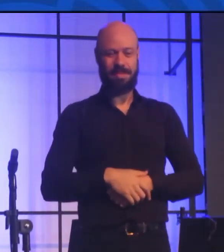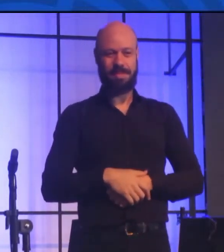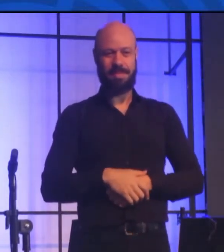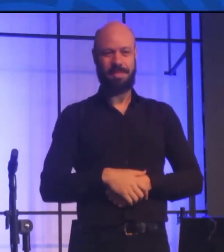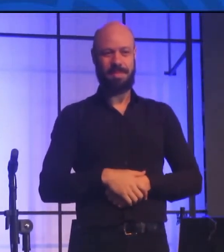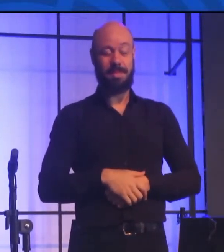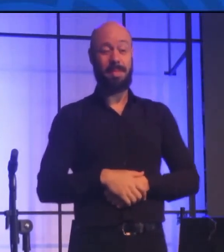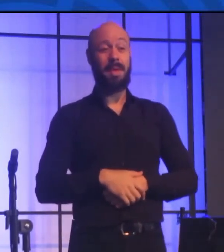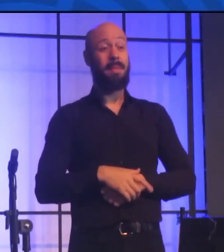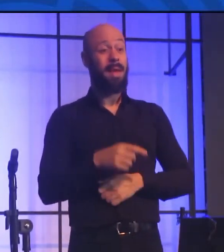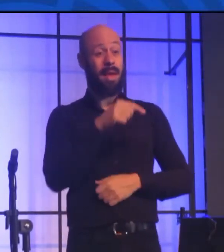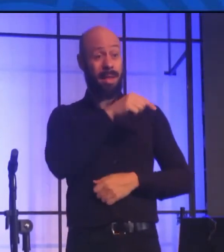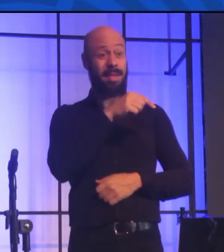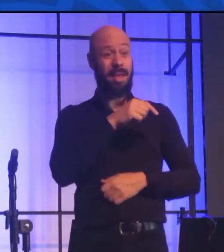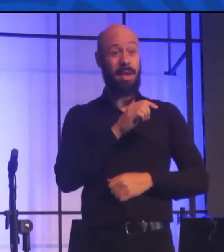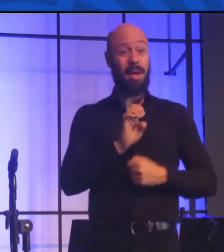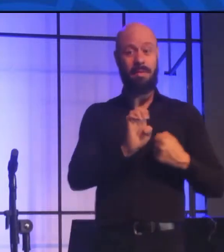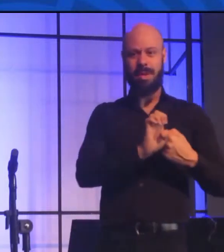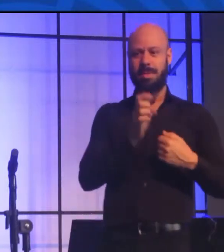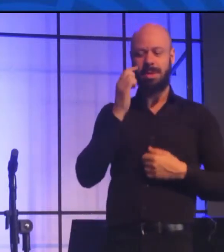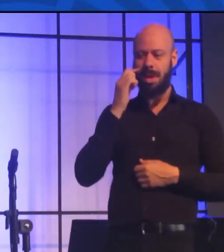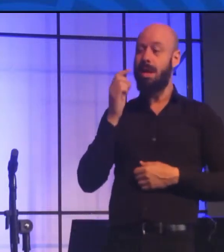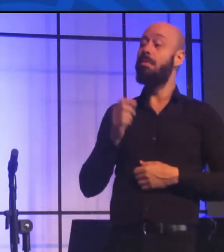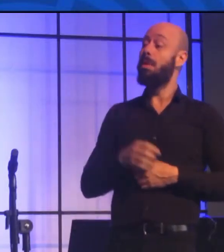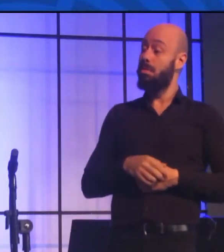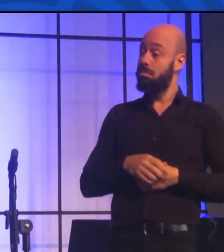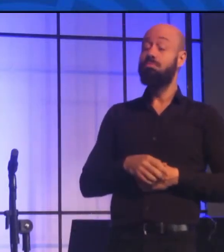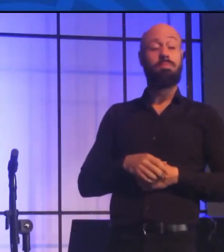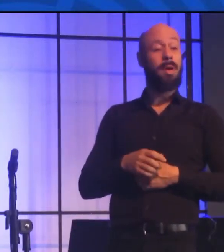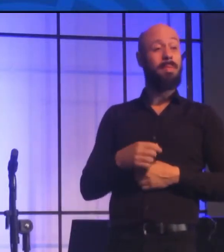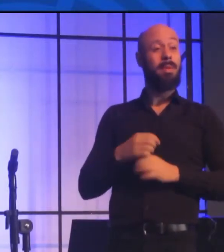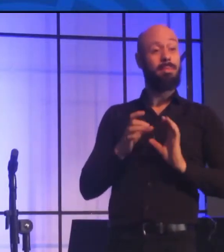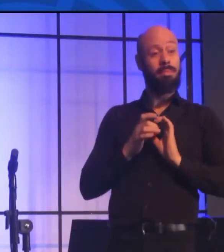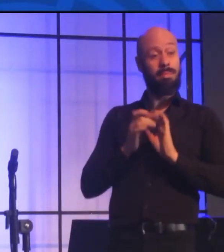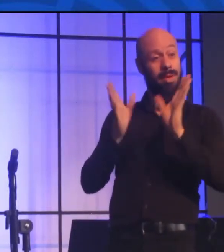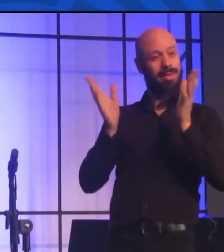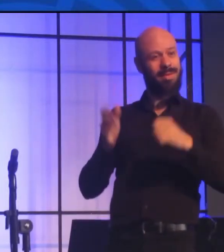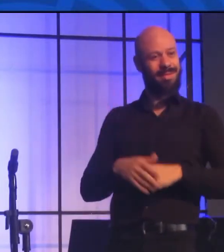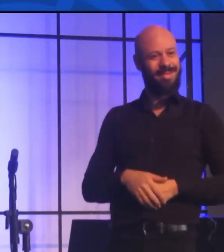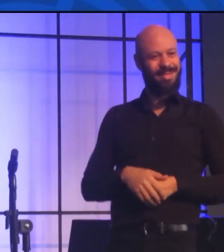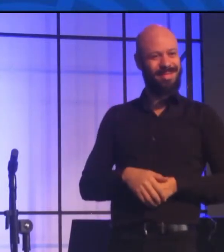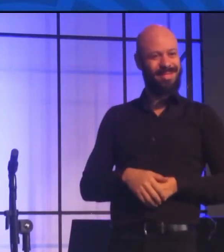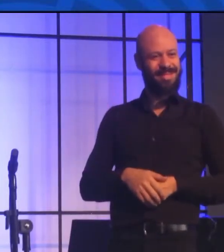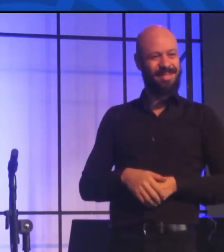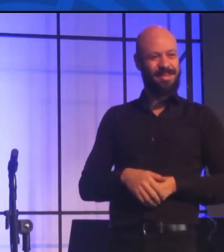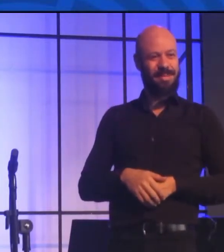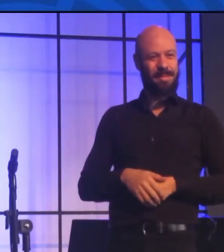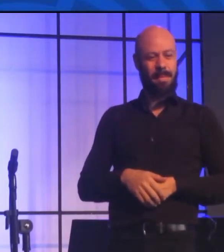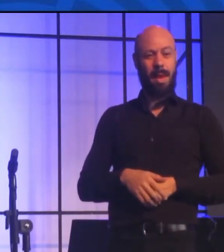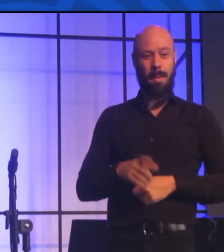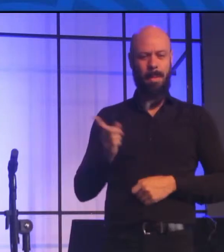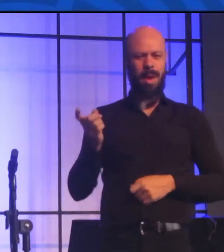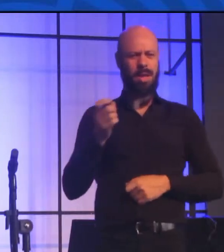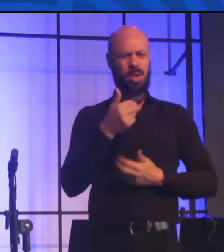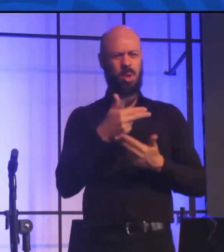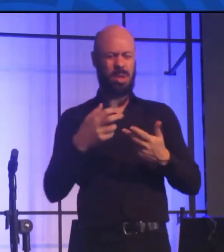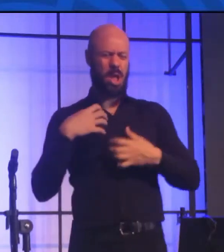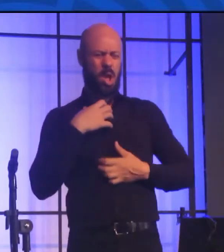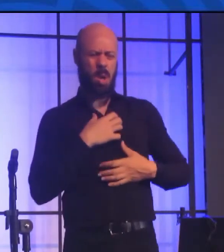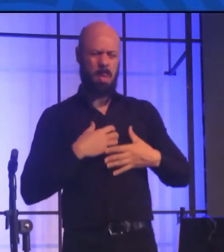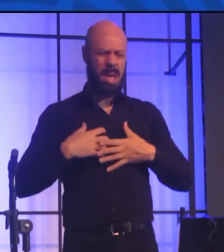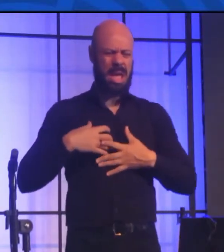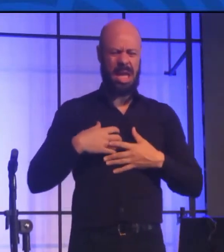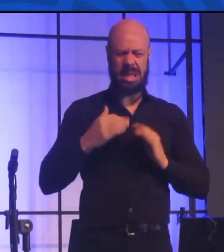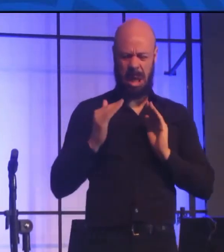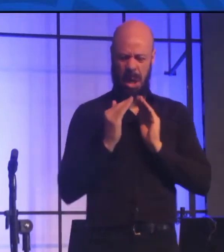mais disposto, o profeta, a dar permissão para que eles, apesar de algo que os incomodava,